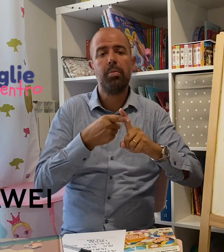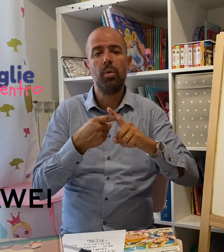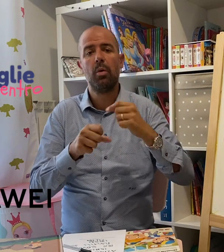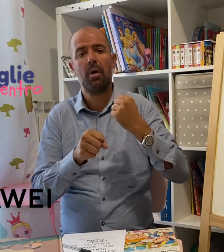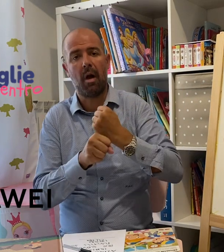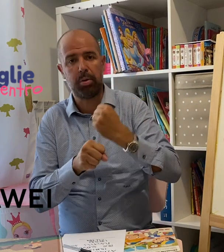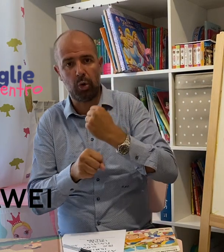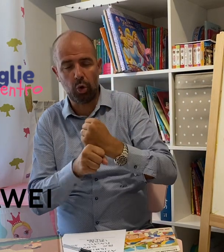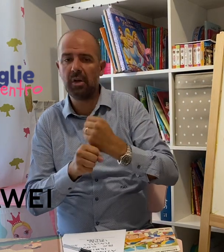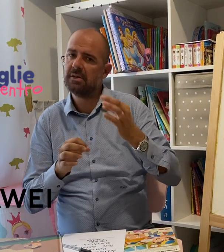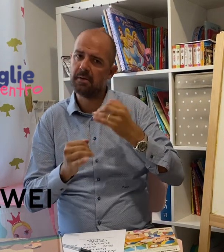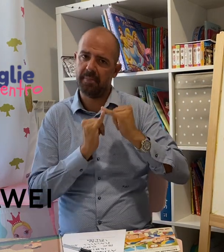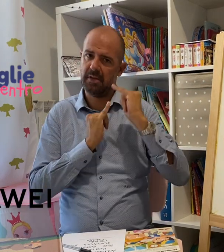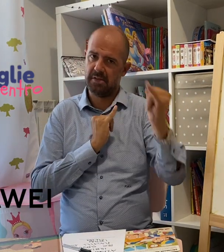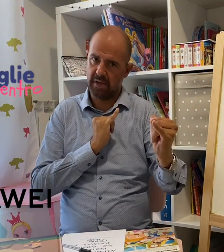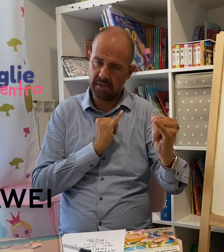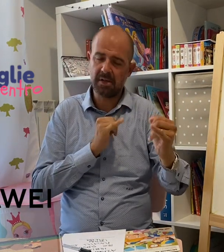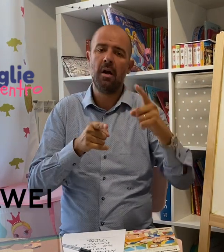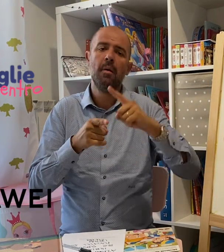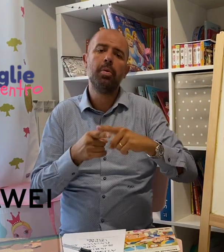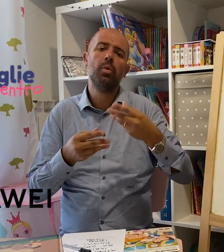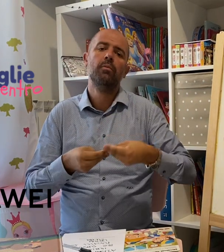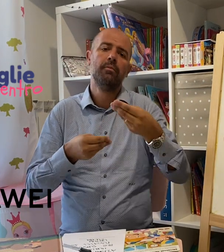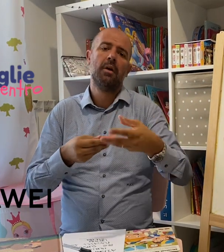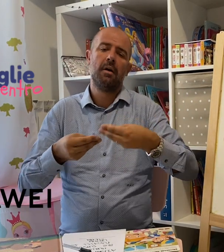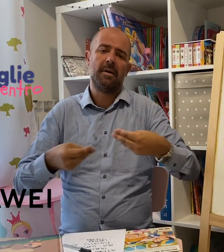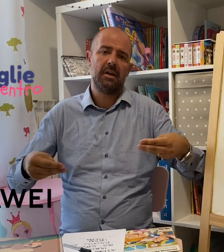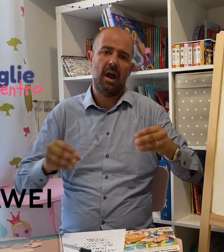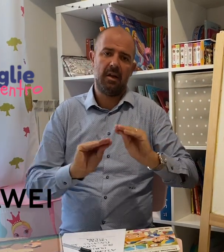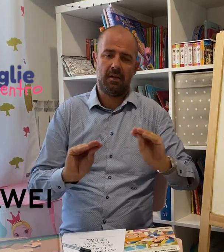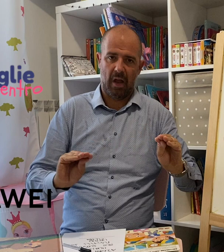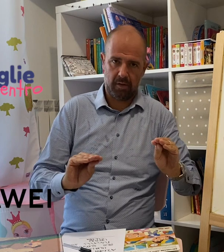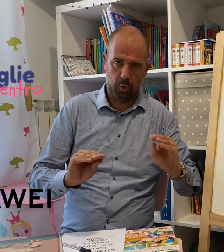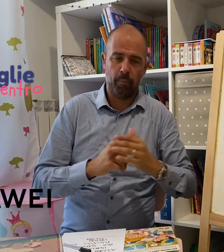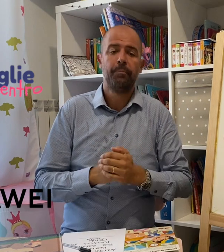più laboratori danza più materiale didattico